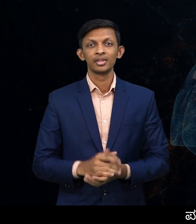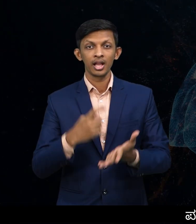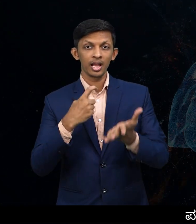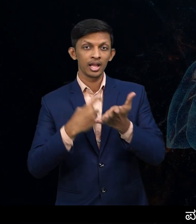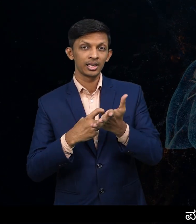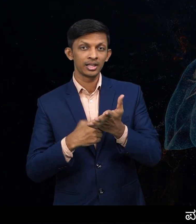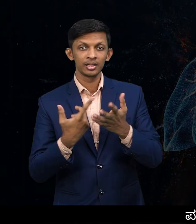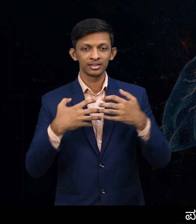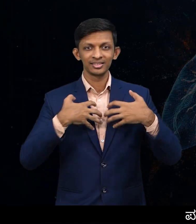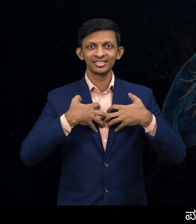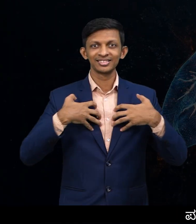ಪಕ್ಕೆಲುಬುಗಳು.